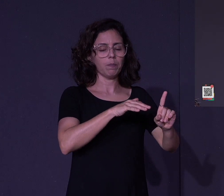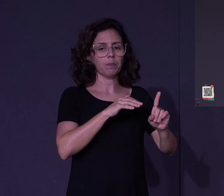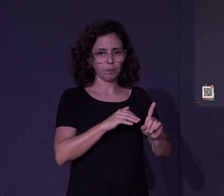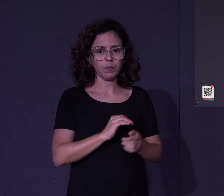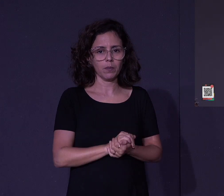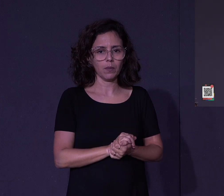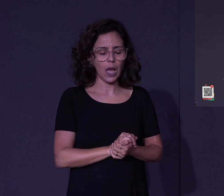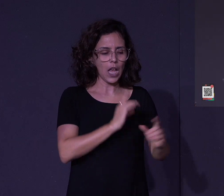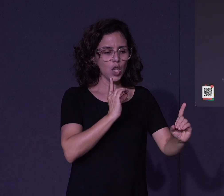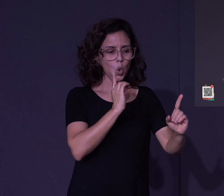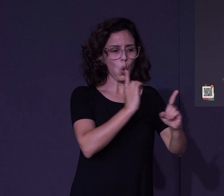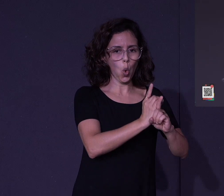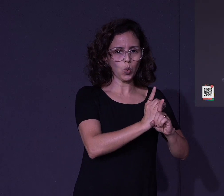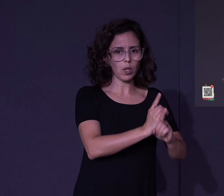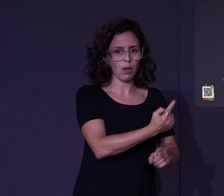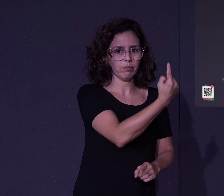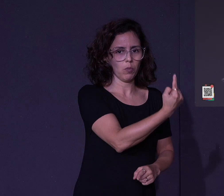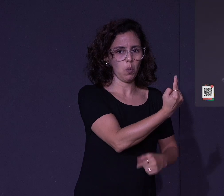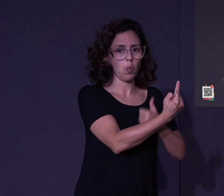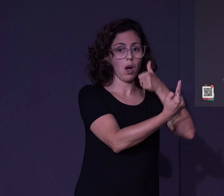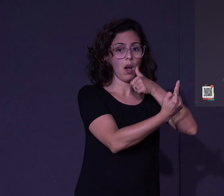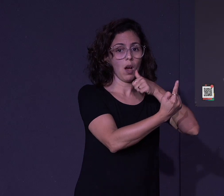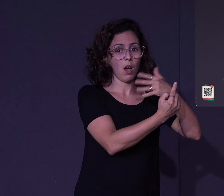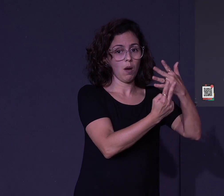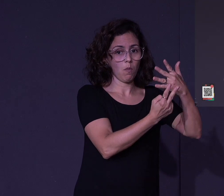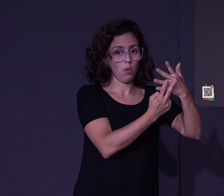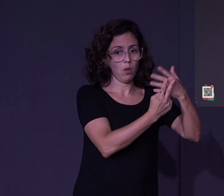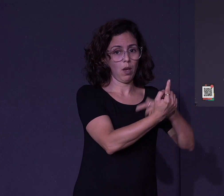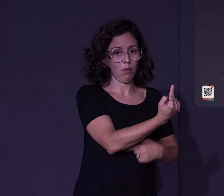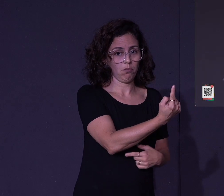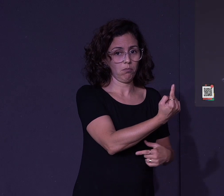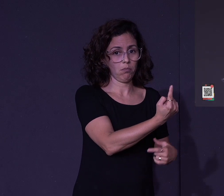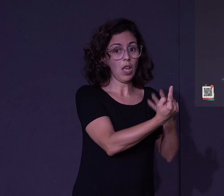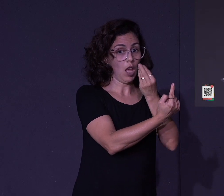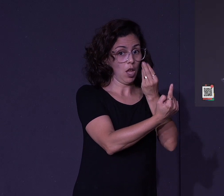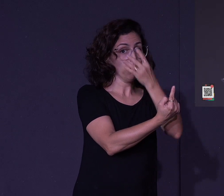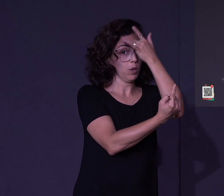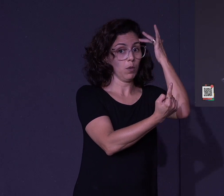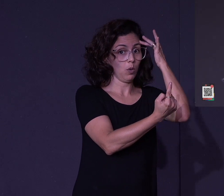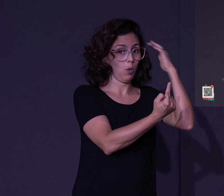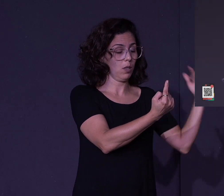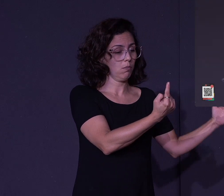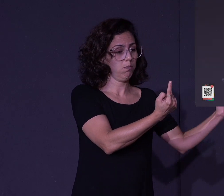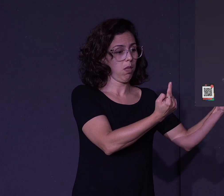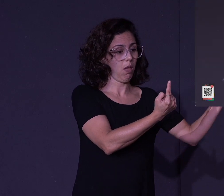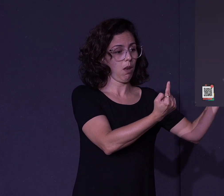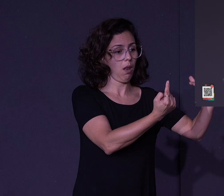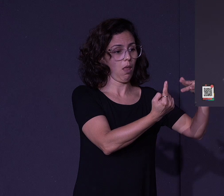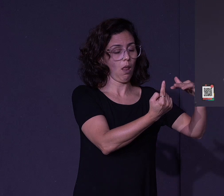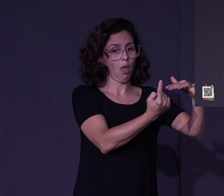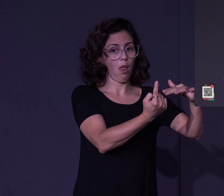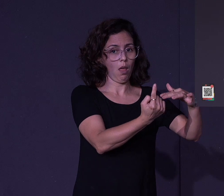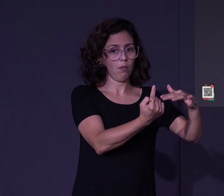morte. Para ser mais preciso, naquele exato momento, devia estar entrando na cidade, porque naquele momento estaria